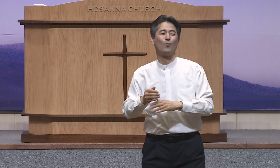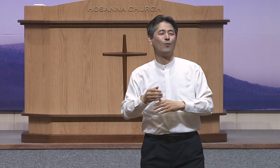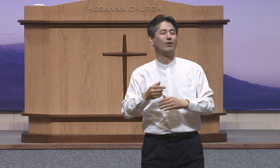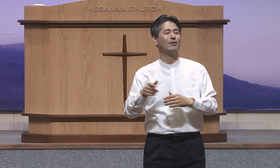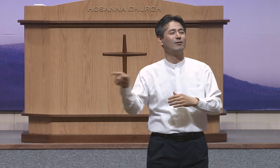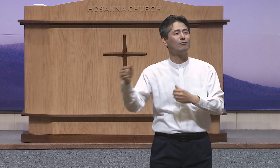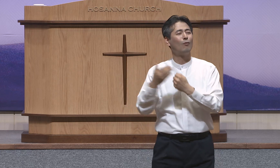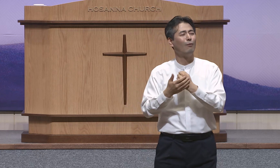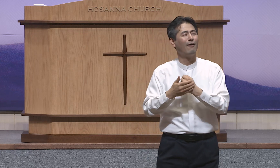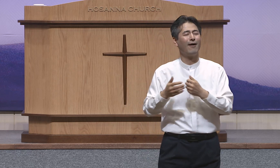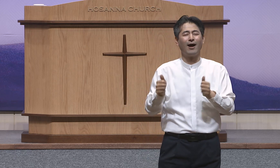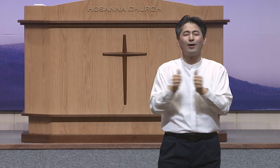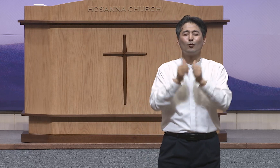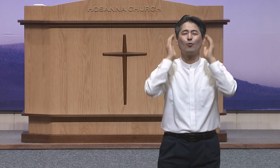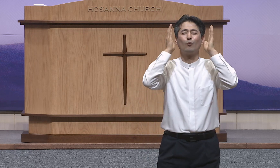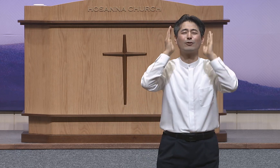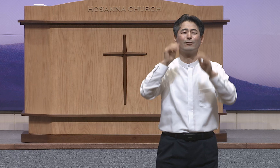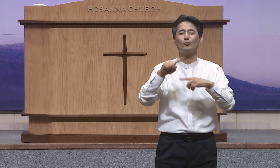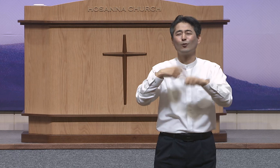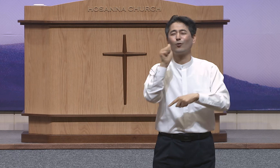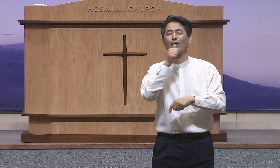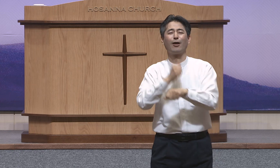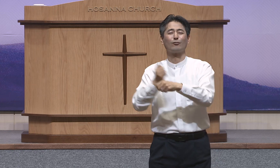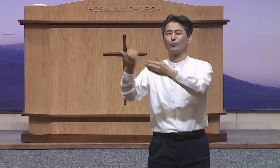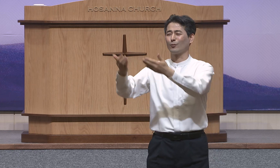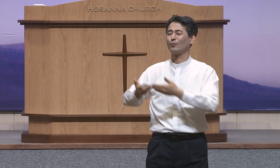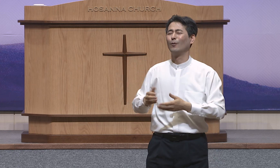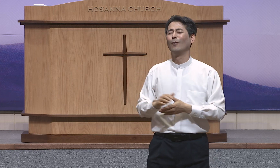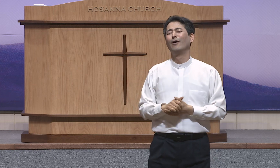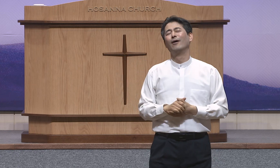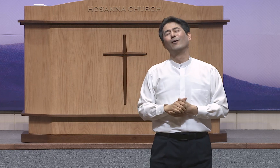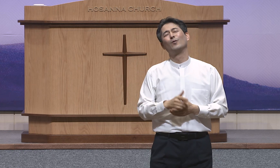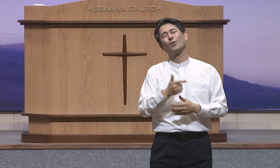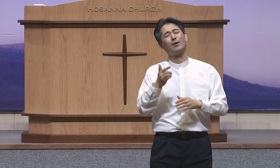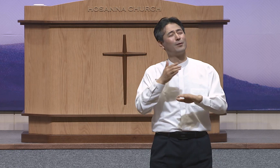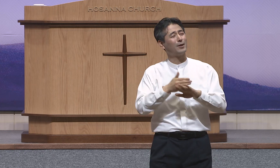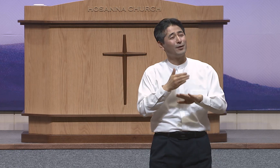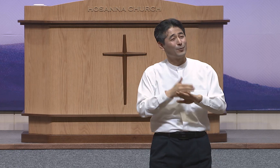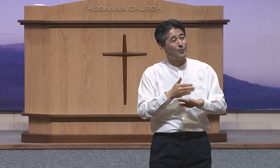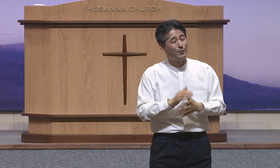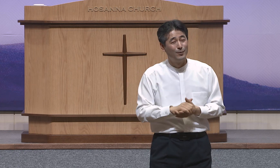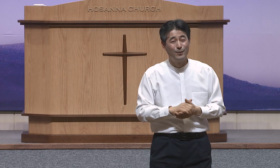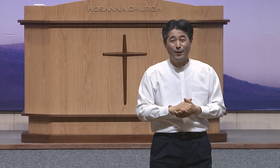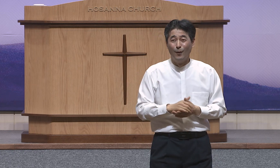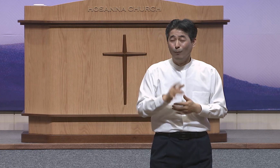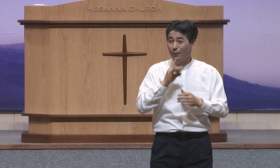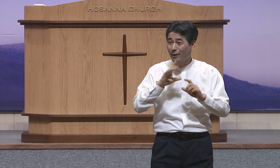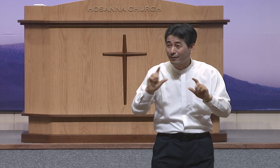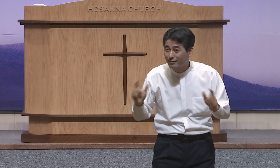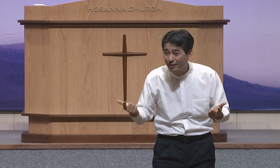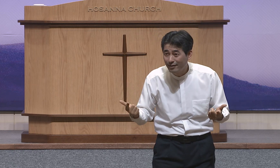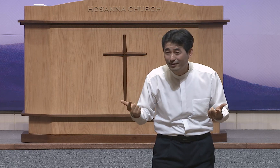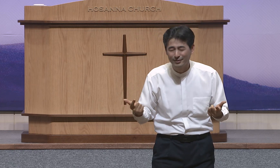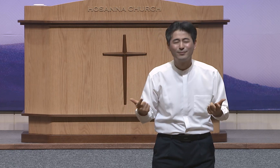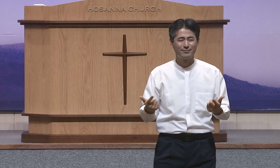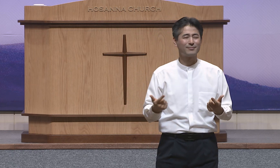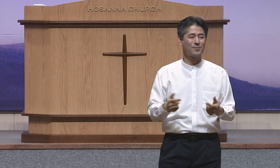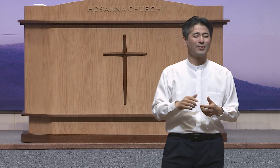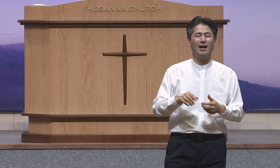주셔서 정말 너무나도 감사했고 그 수어 통역사 덕분에 제가 공부를 마칠 수 있었고 그